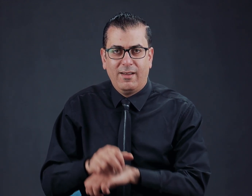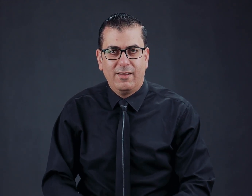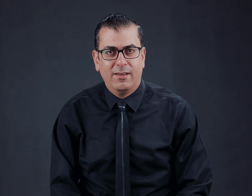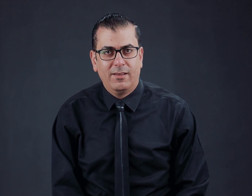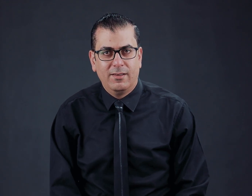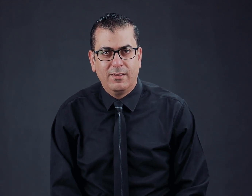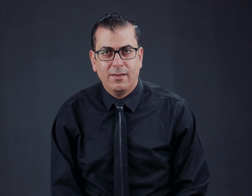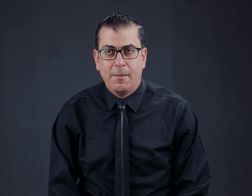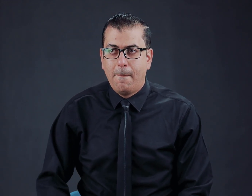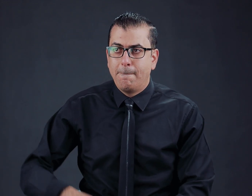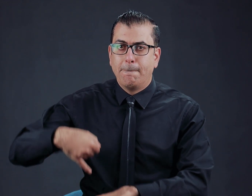مدينة،